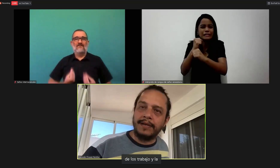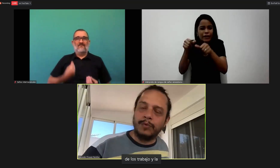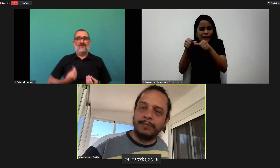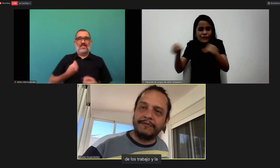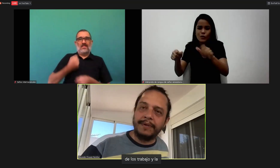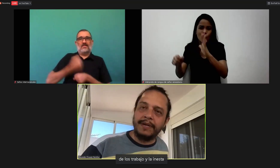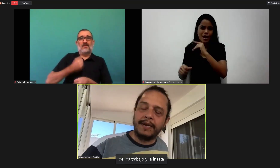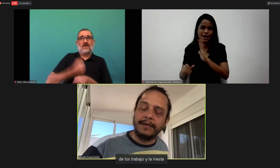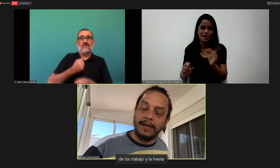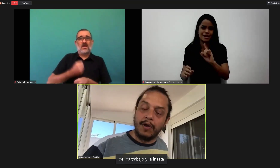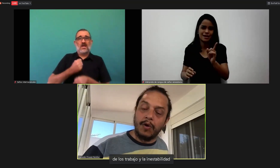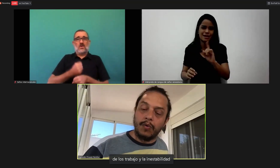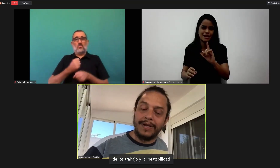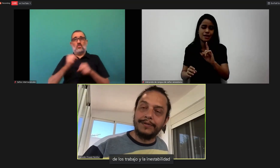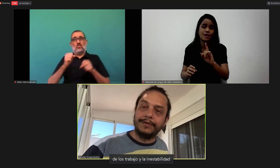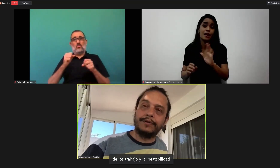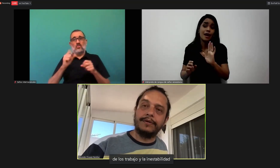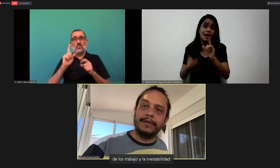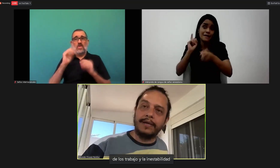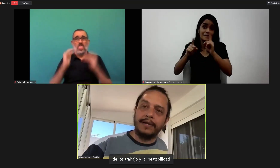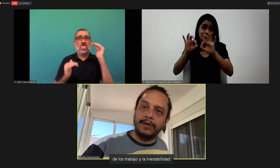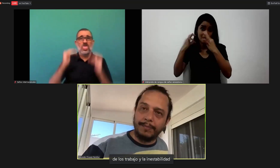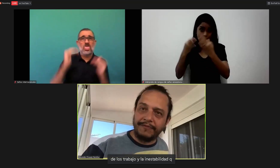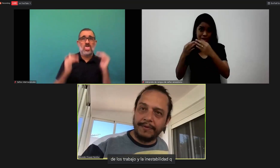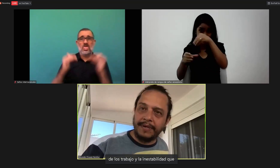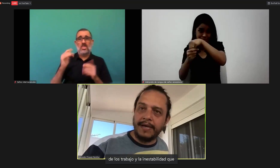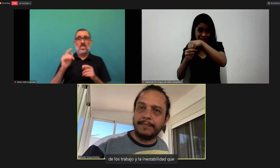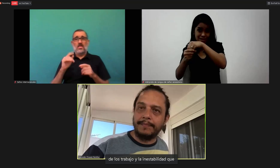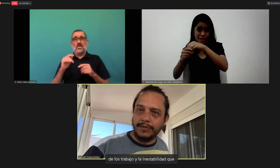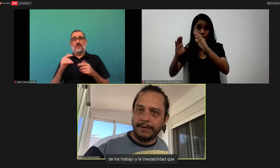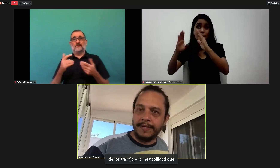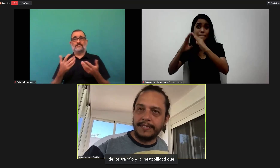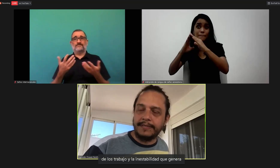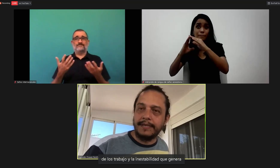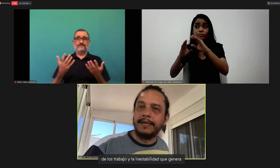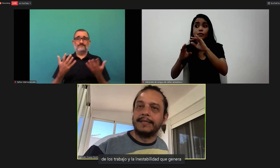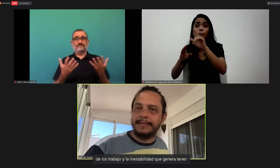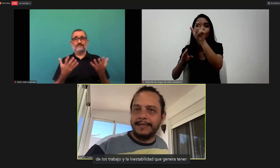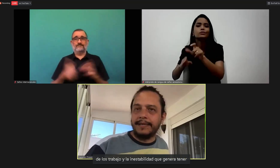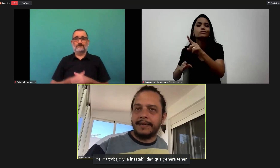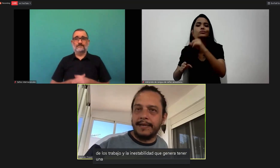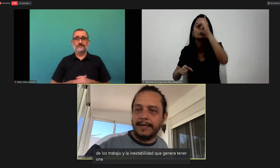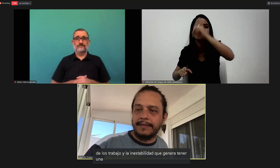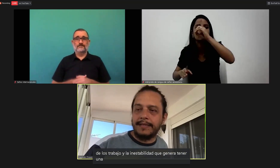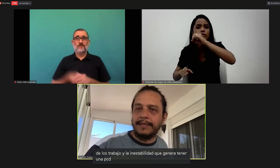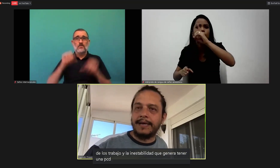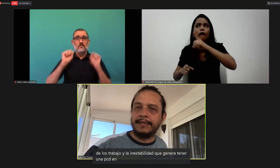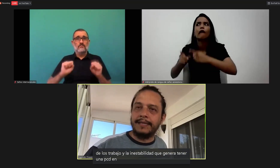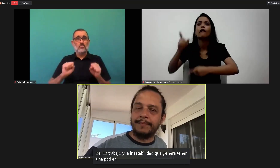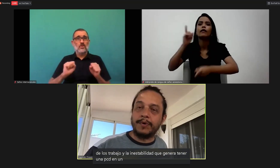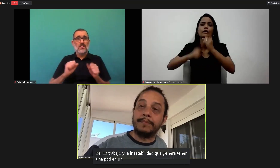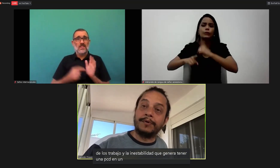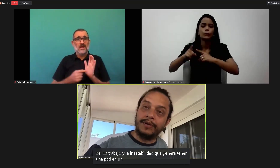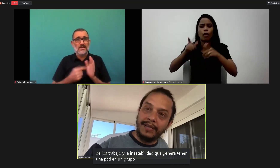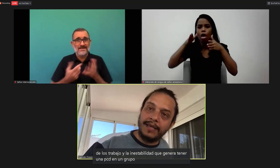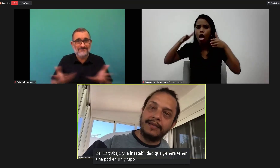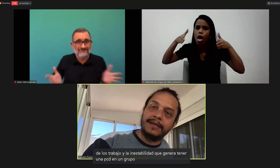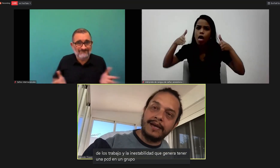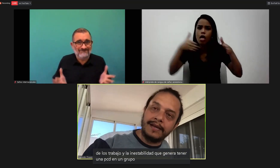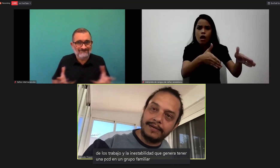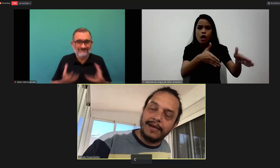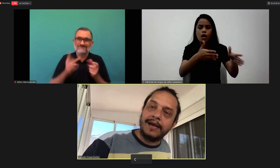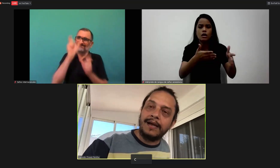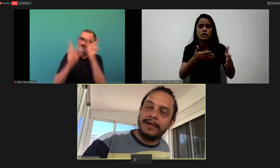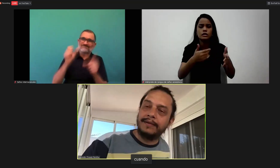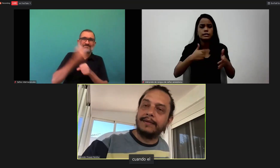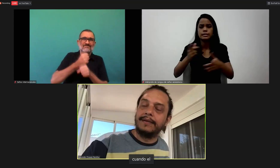discapacidad en el grupo familiar, cuando el grupo familiar muchas veces tiene que dedicar tiempo que podría